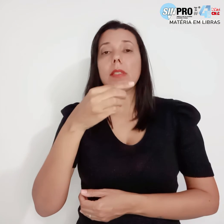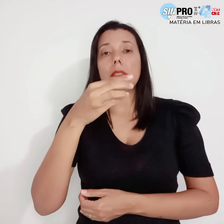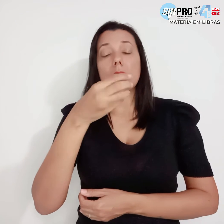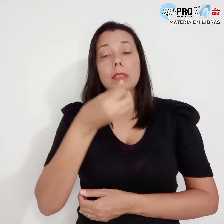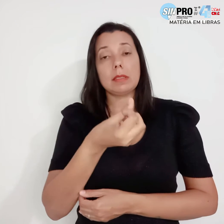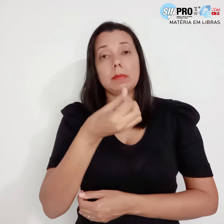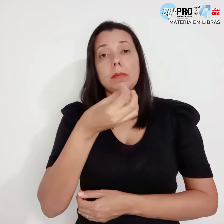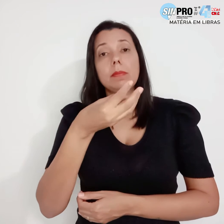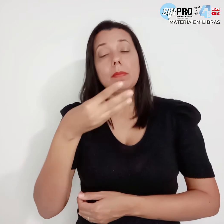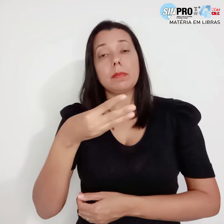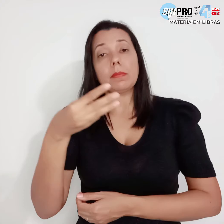3.052.633,